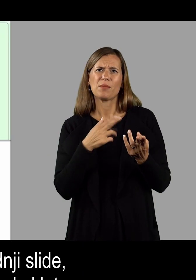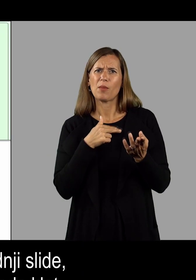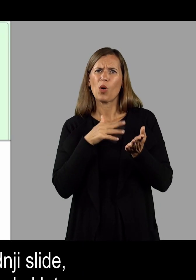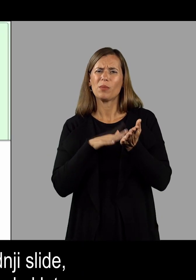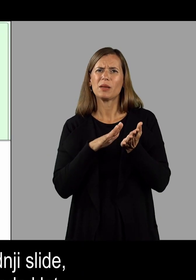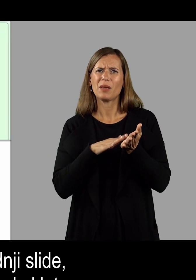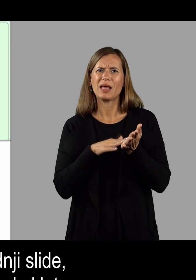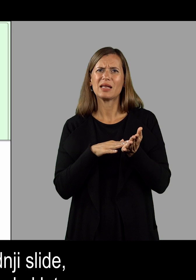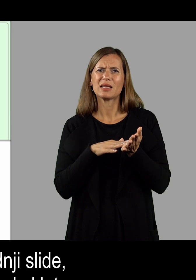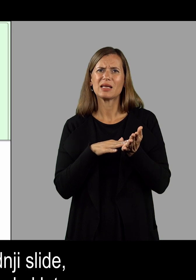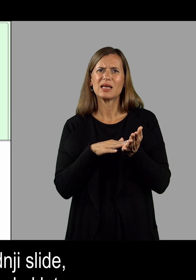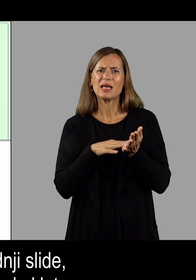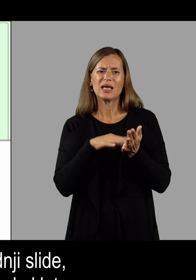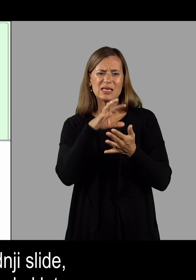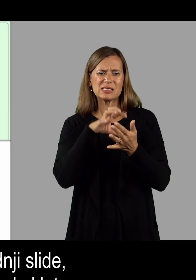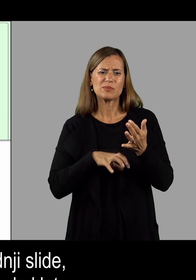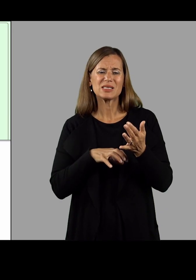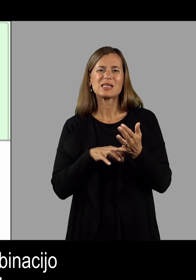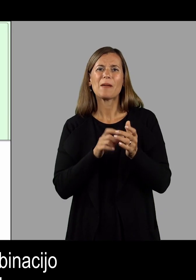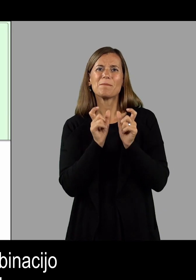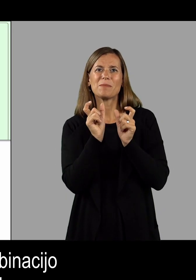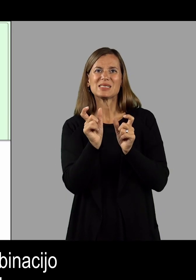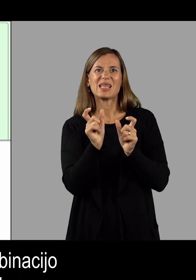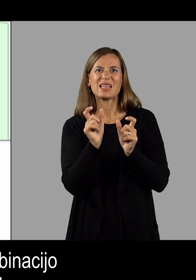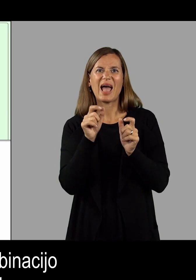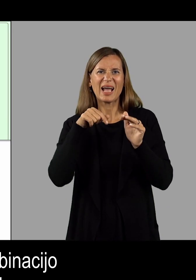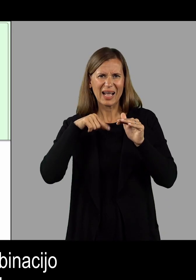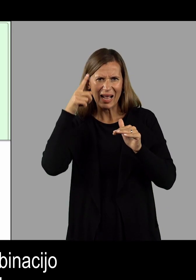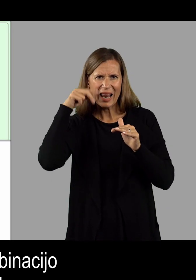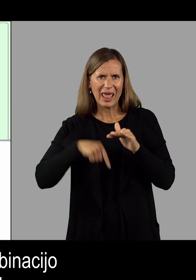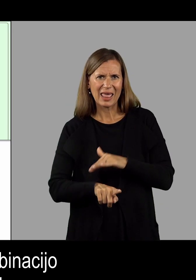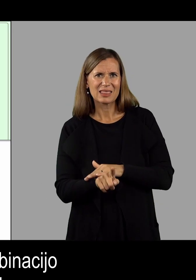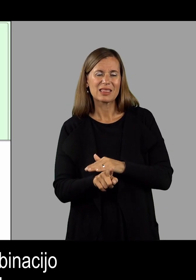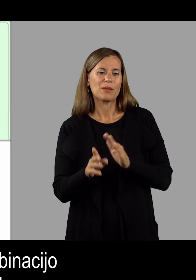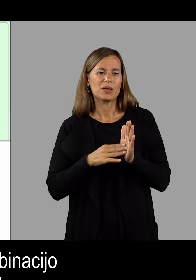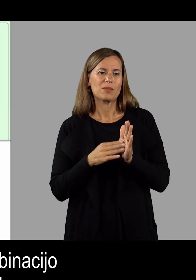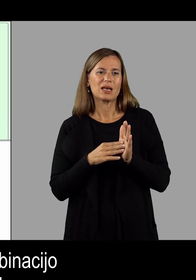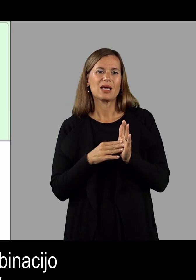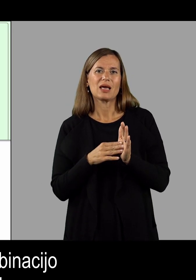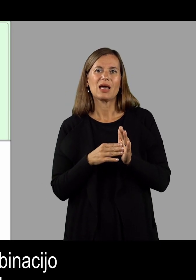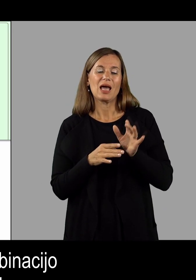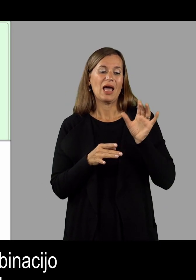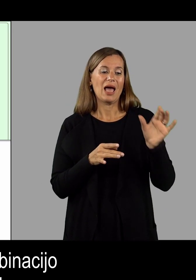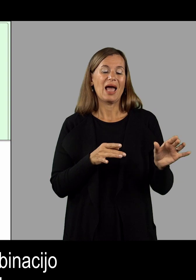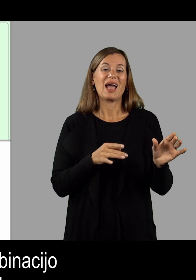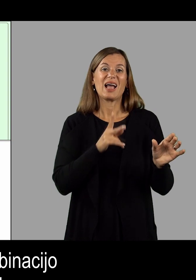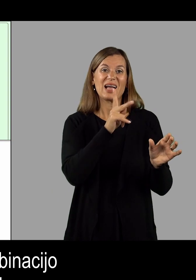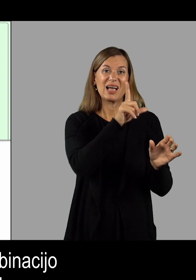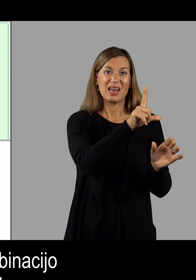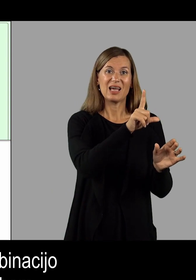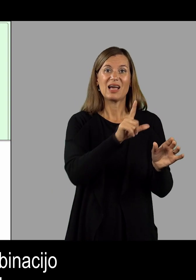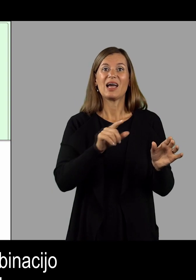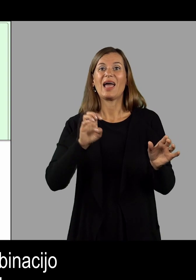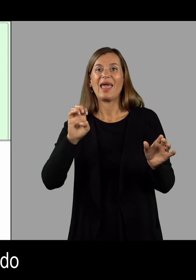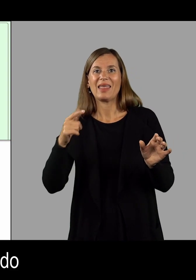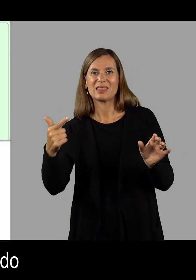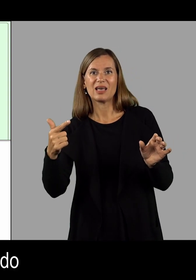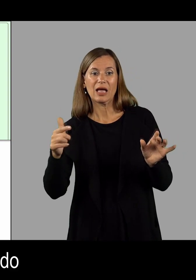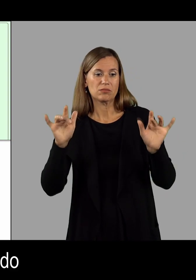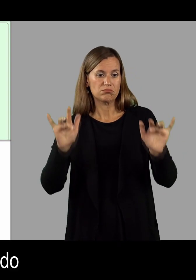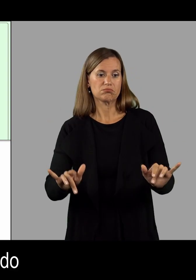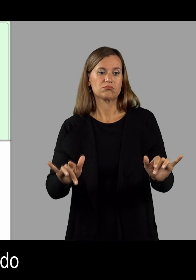samoglasnike in na desni strani imamo drugi del samoglasnikov in končnih soglasnikov. In recimo, če